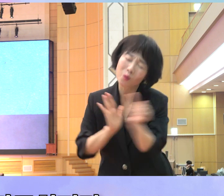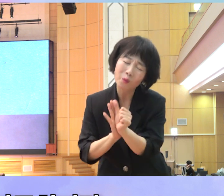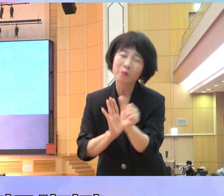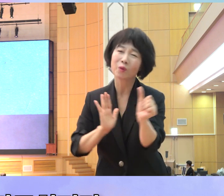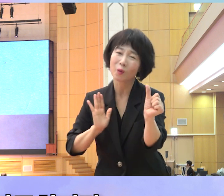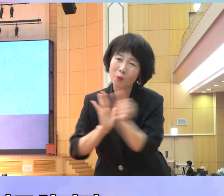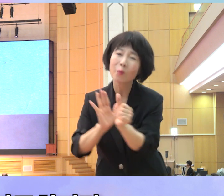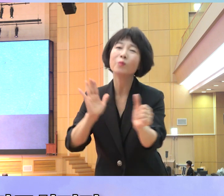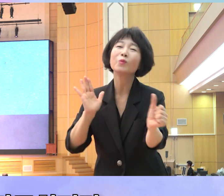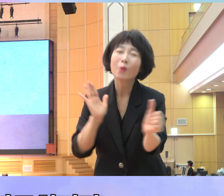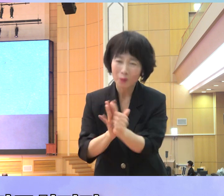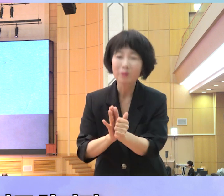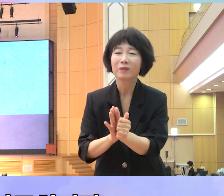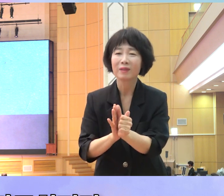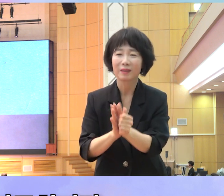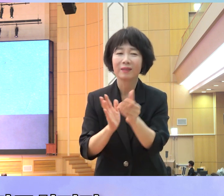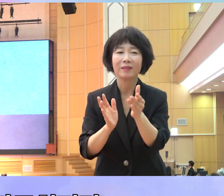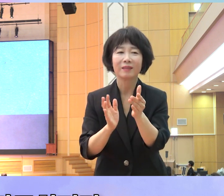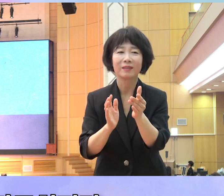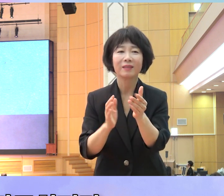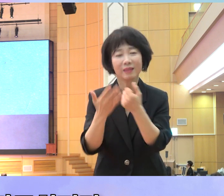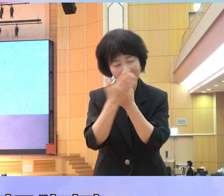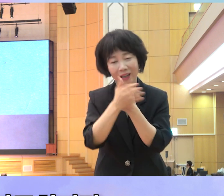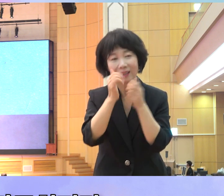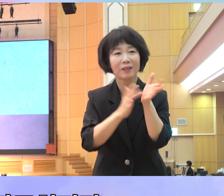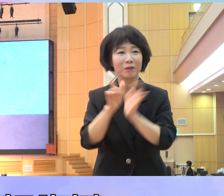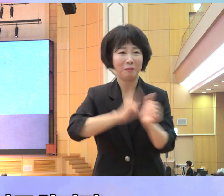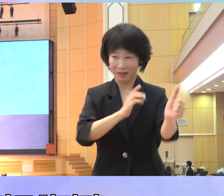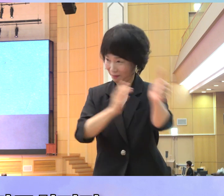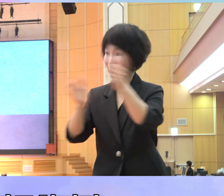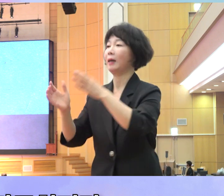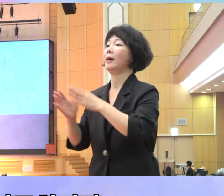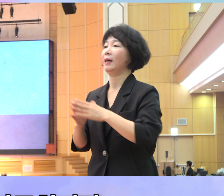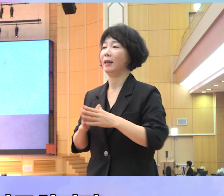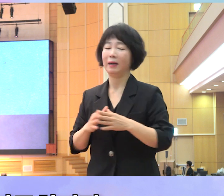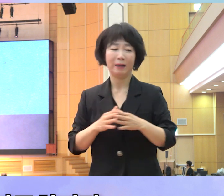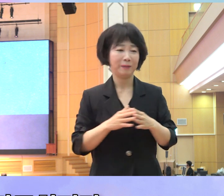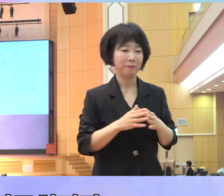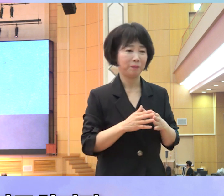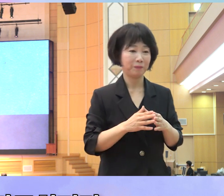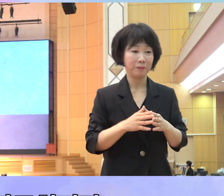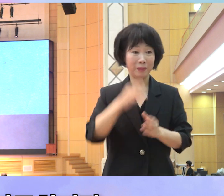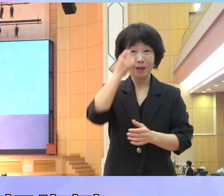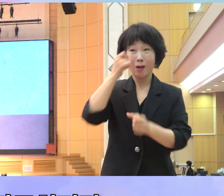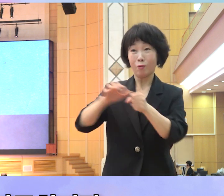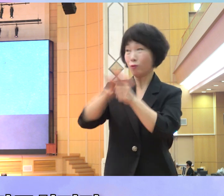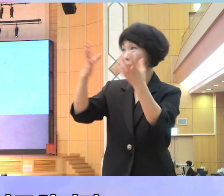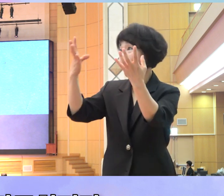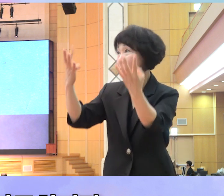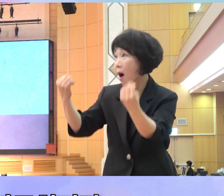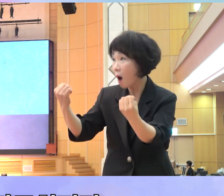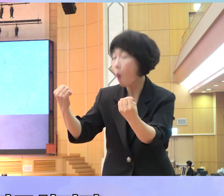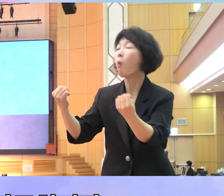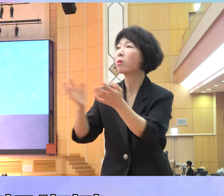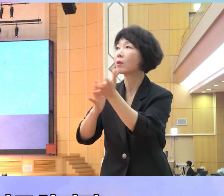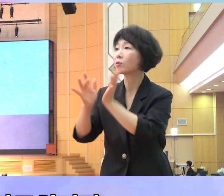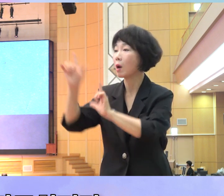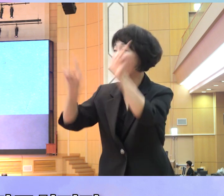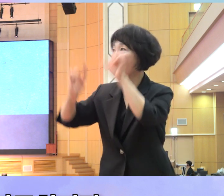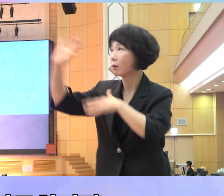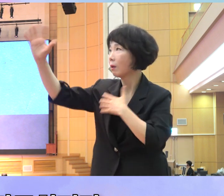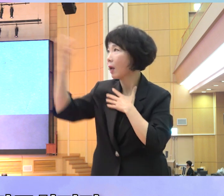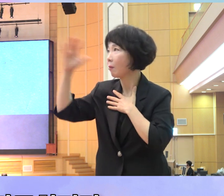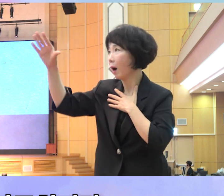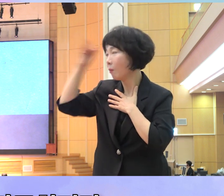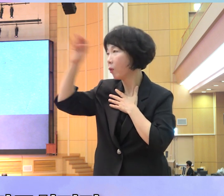예수님의 성품을 닮으신 여러분 되실 주님을 축원합니다. 그게 첫 번째예요. 긍휼하신 예수님을 닮아가자. 이 오병이어의 기적의 사건을